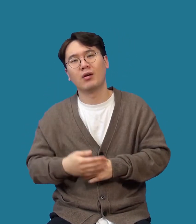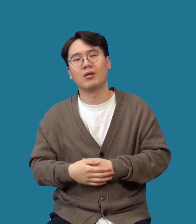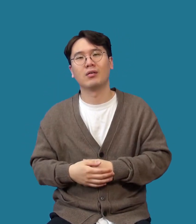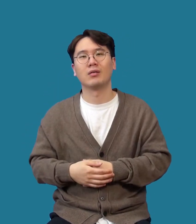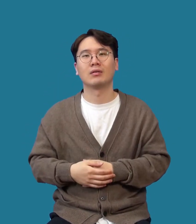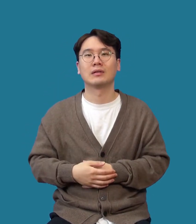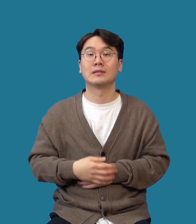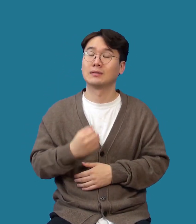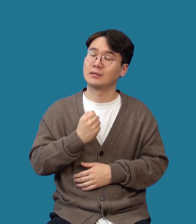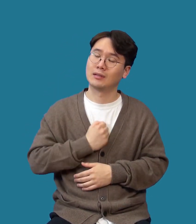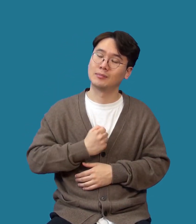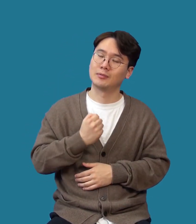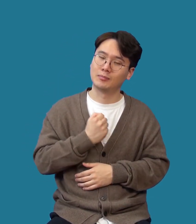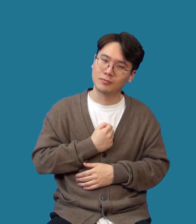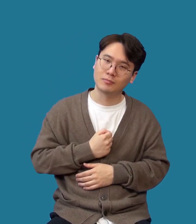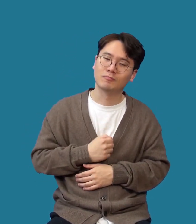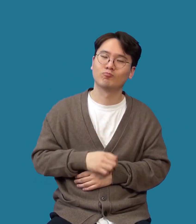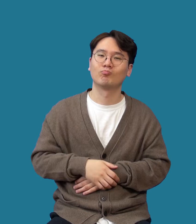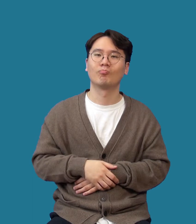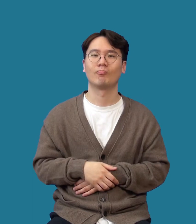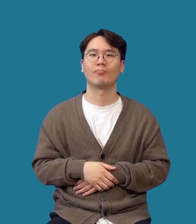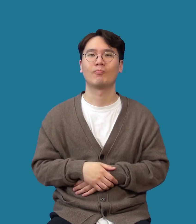가슴을 치면서 절규하고 있습니다.